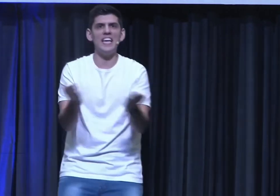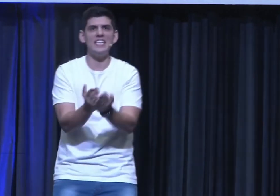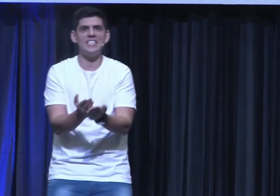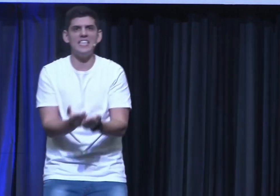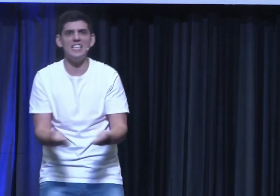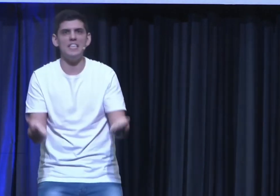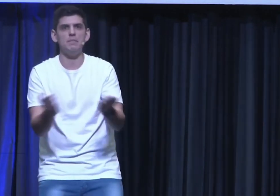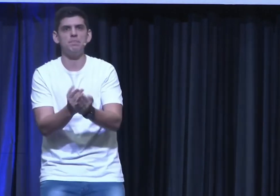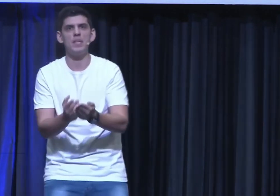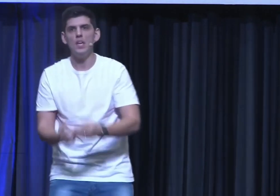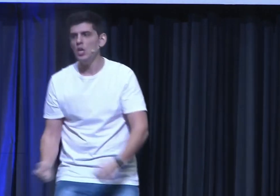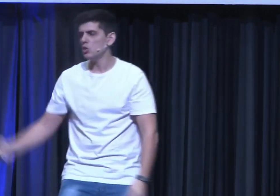Filipenses 4:13.